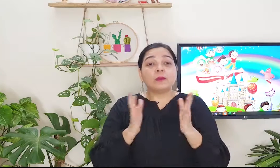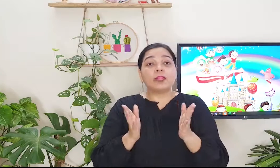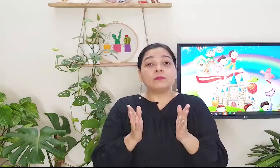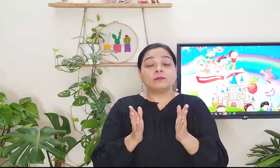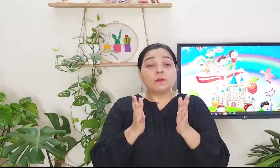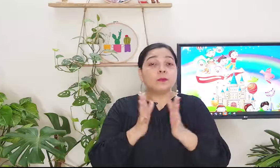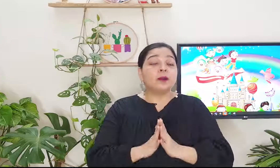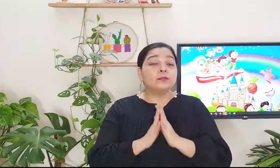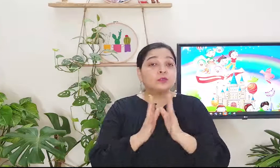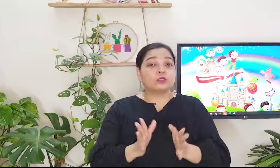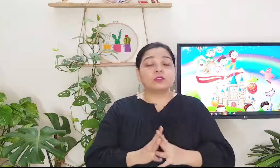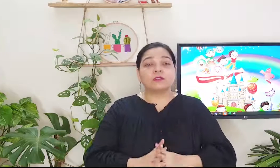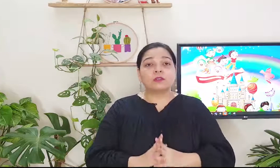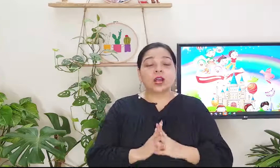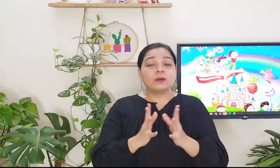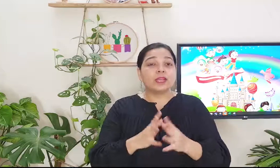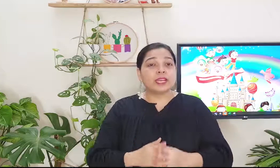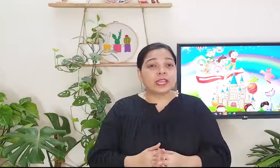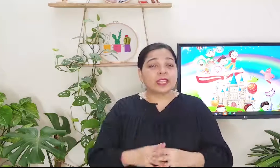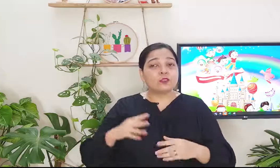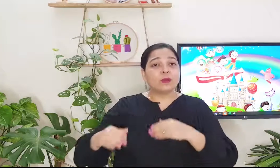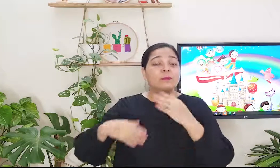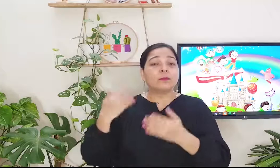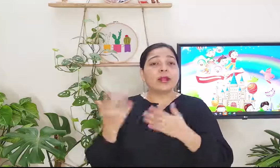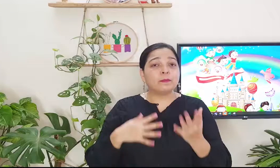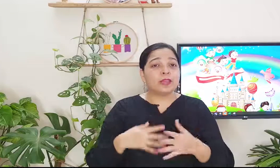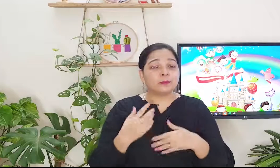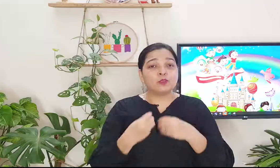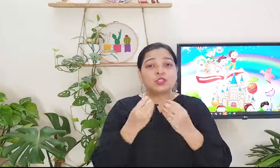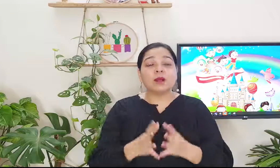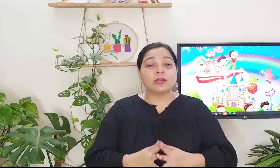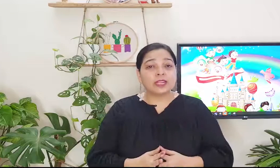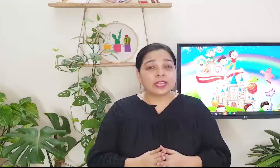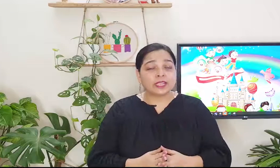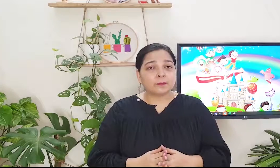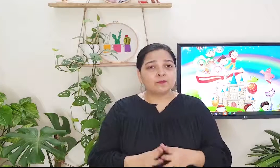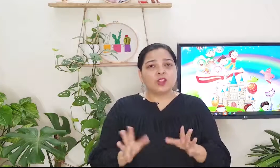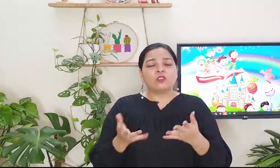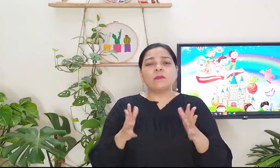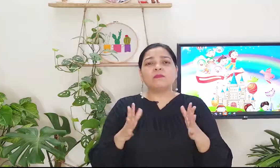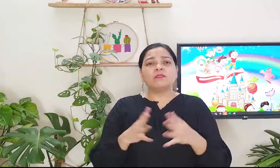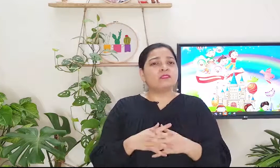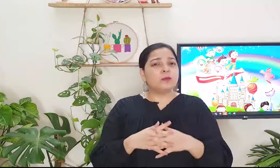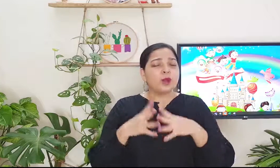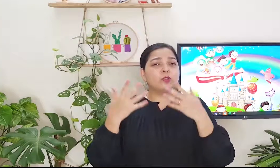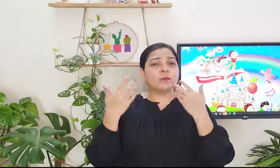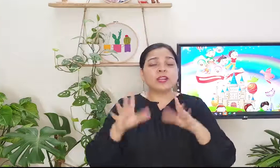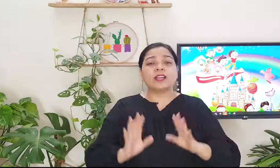অনেক সময় এমন হয় আমাদের মা বাবা আমাদের অনেক কিছু কাজ করতে বলে, আমাদের বড় ভাই বোন কিছু করতে বলে আর আমরা করি না, আর আমরা করব না,